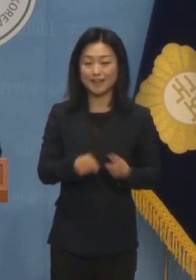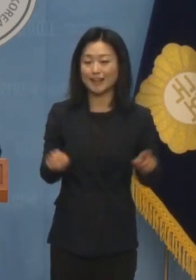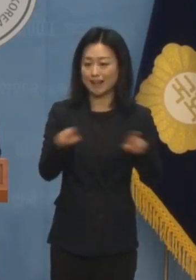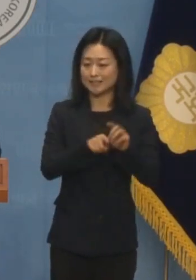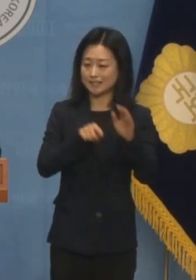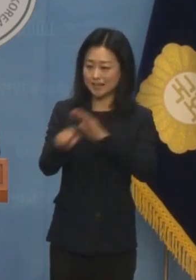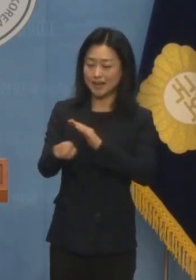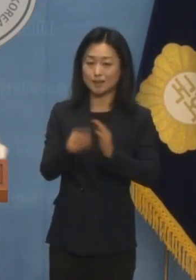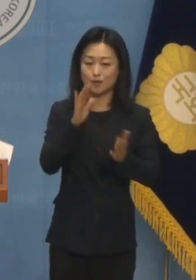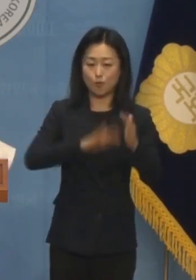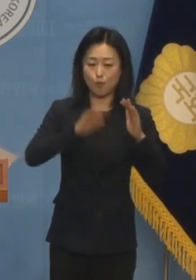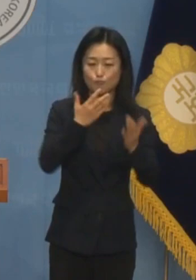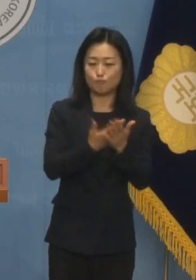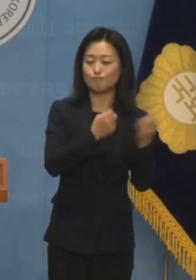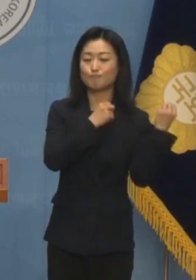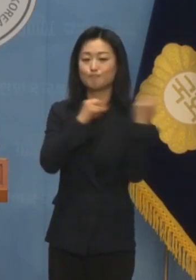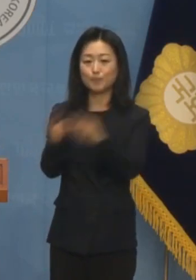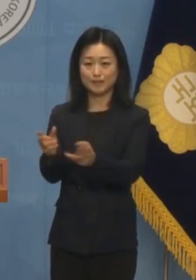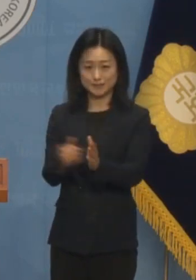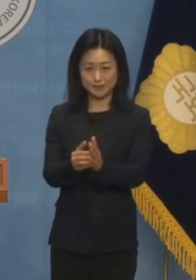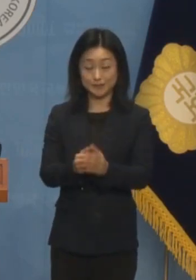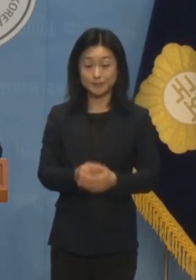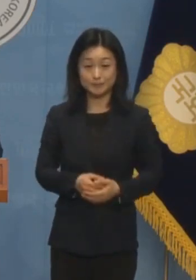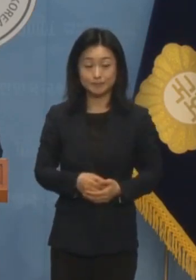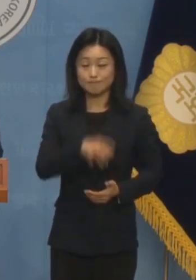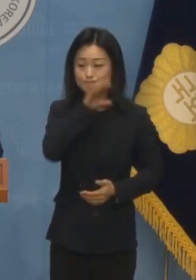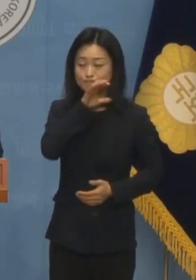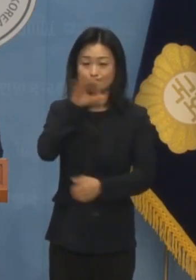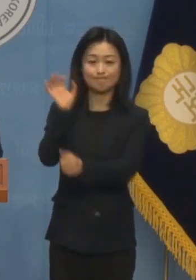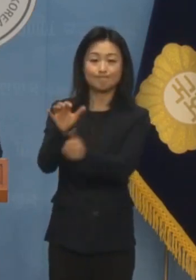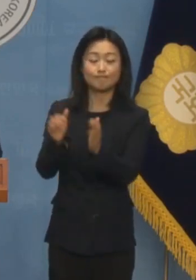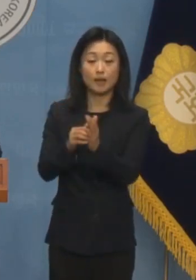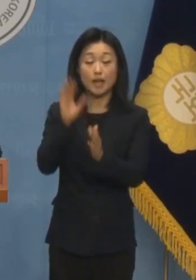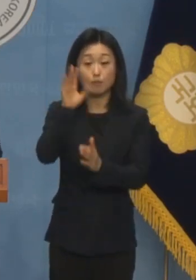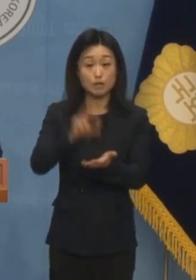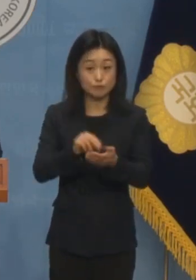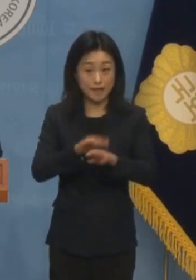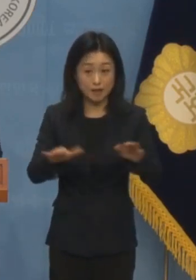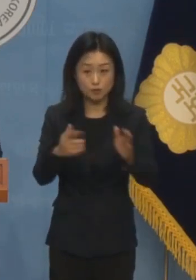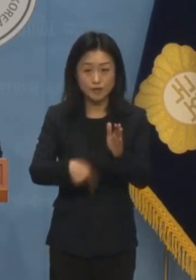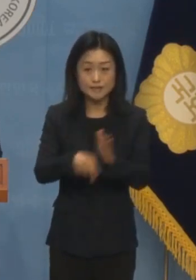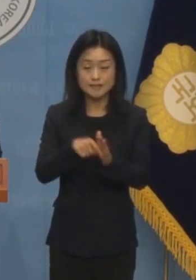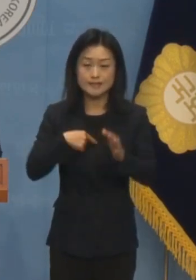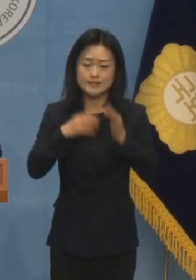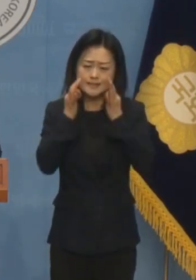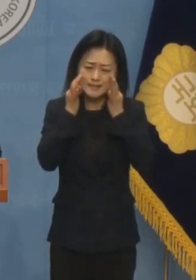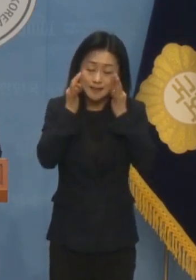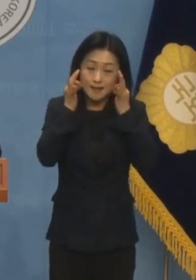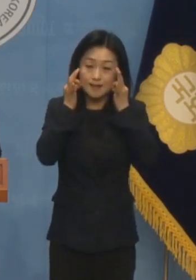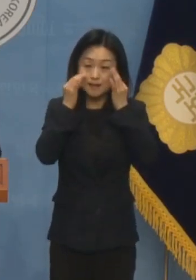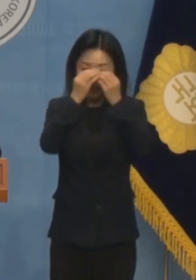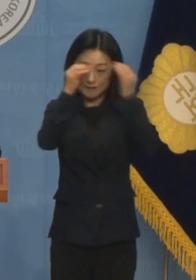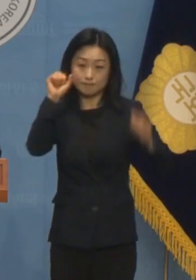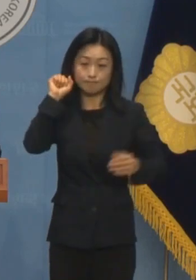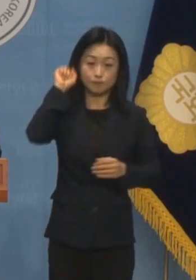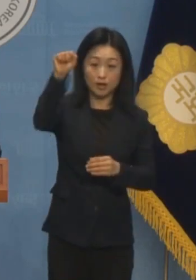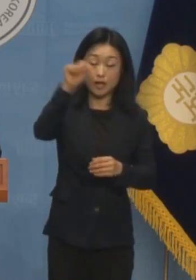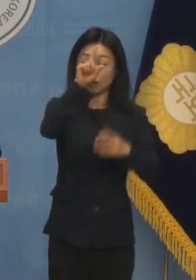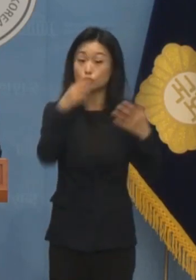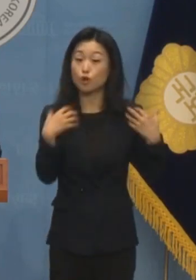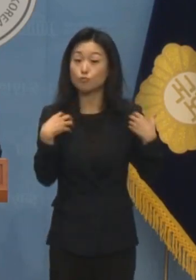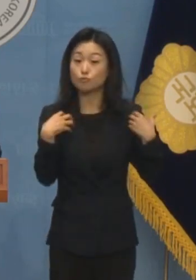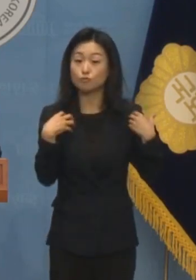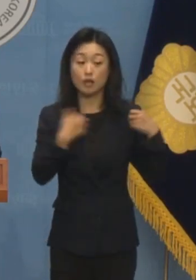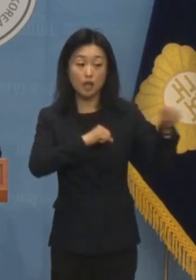항의 서안을 전달하기도 했습니다 앞으로도 저는이 문제에 있어서 끝까지 싸우고 우리정부의